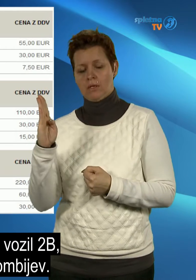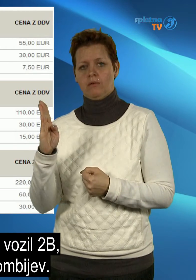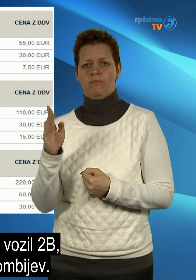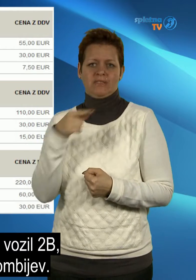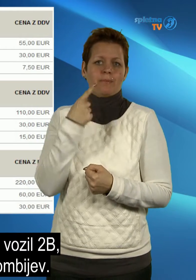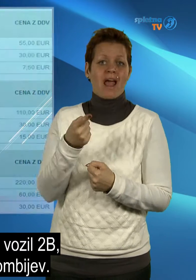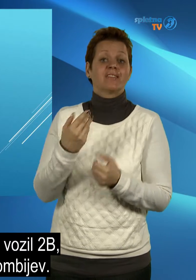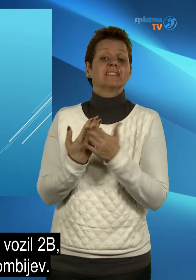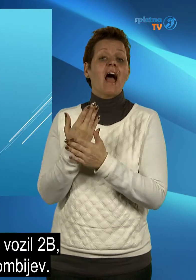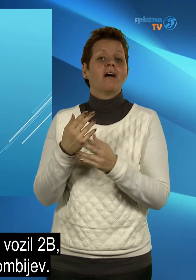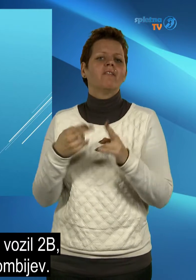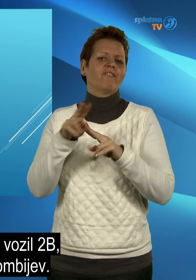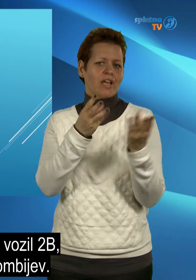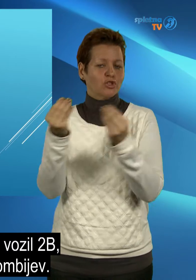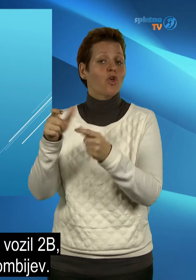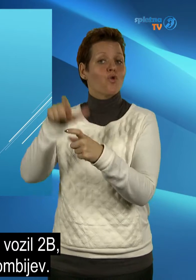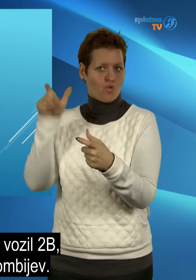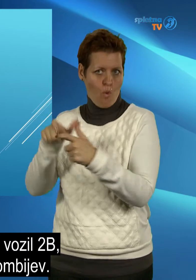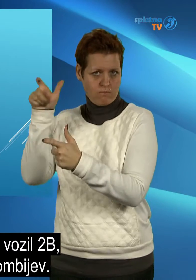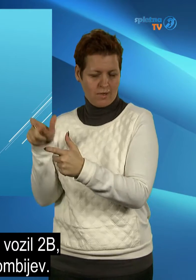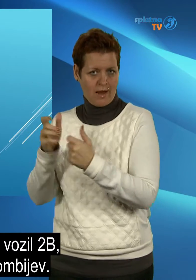za večino kombijev.